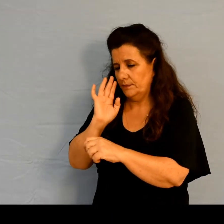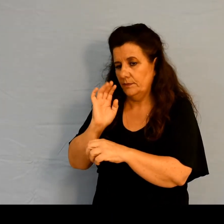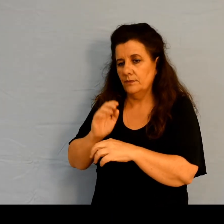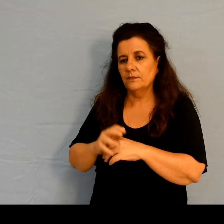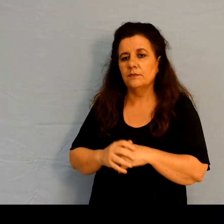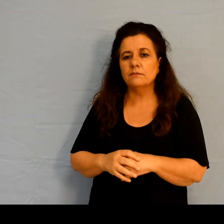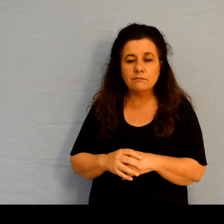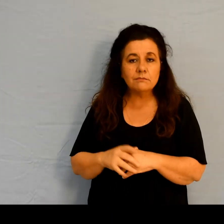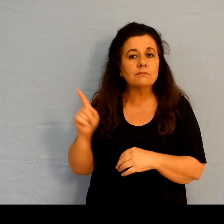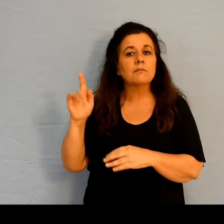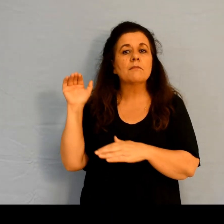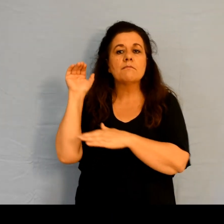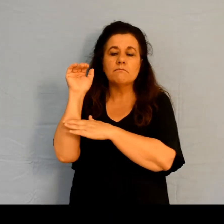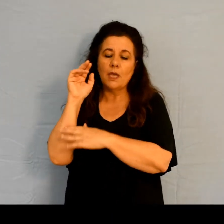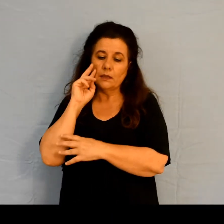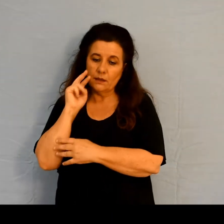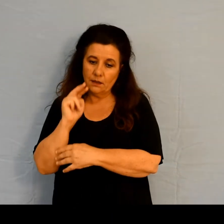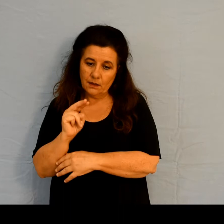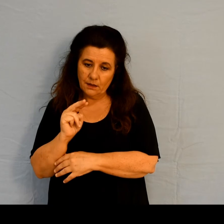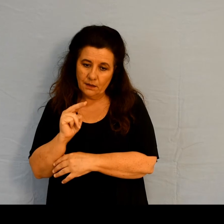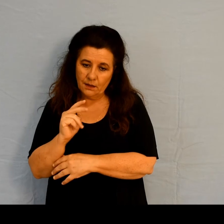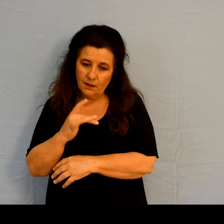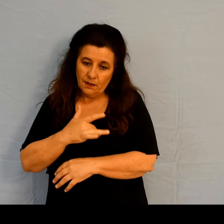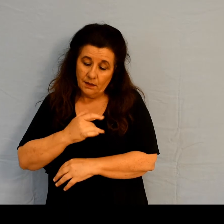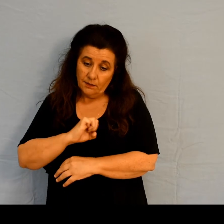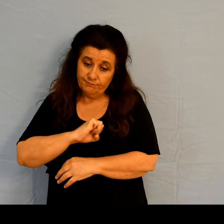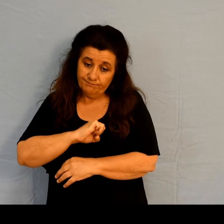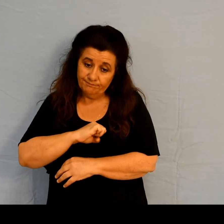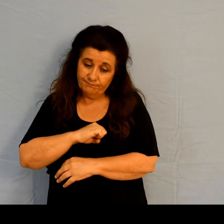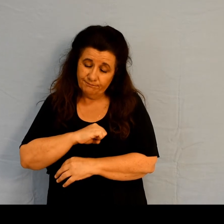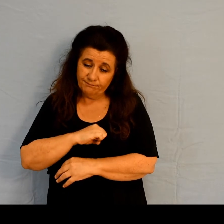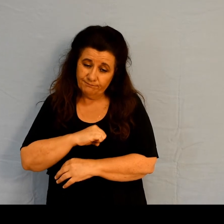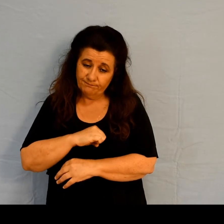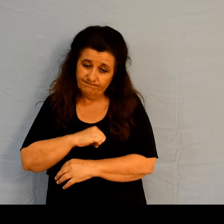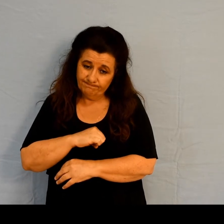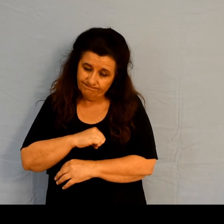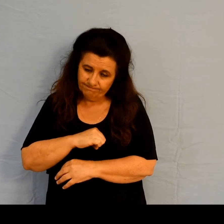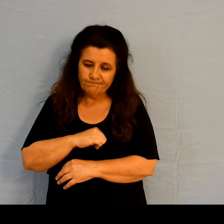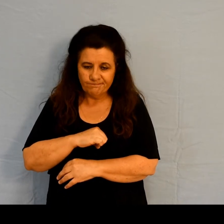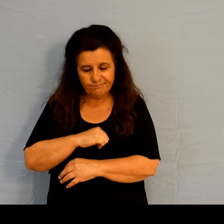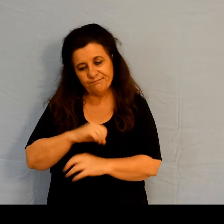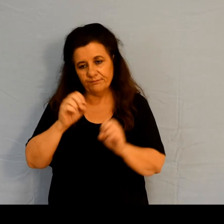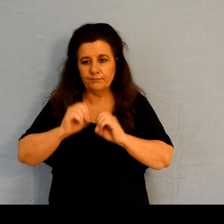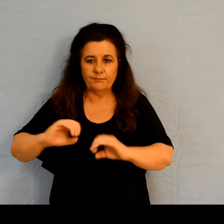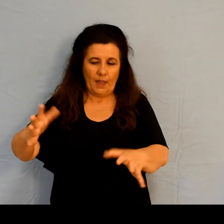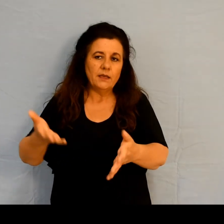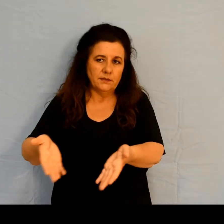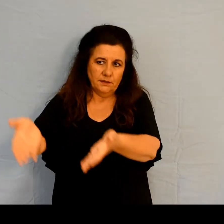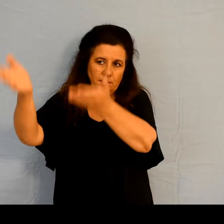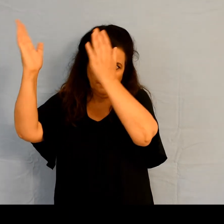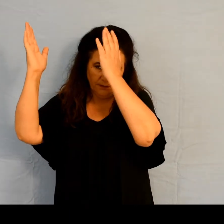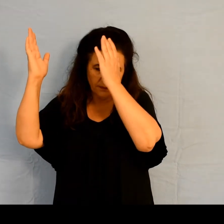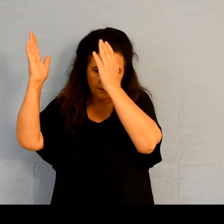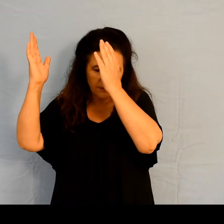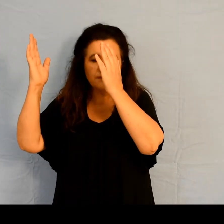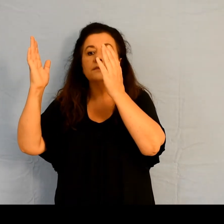Saisi de compassion, le maître de ce serviteur le laissa partir et lui remit sa